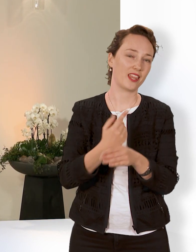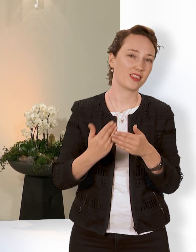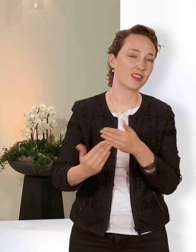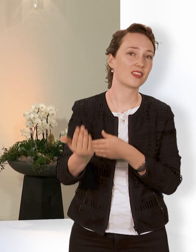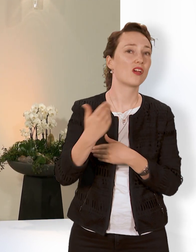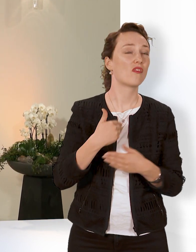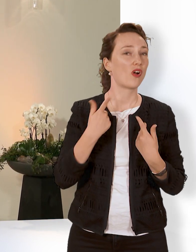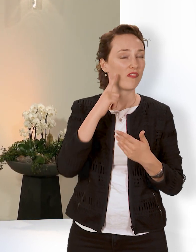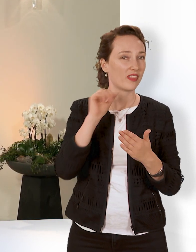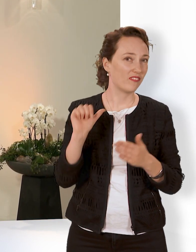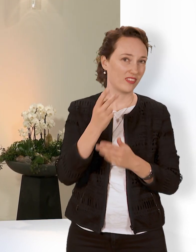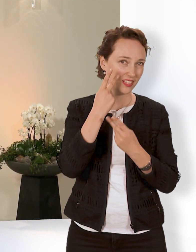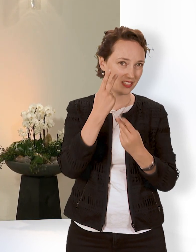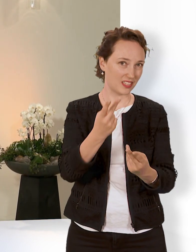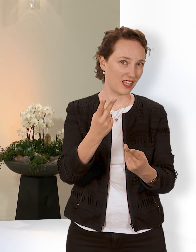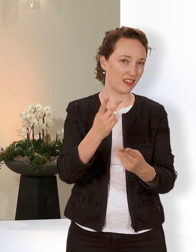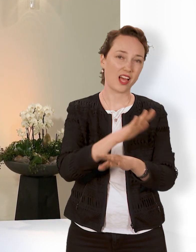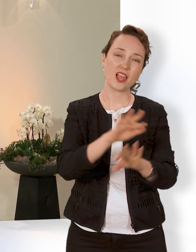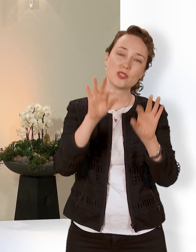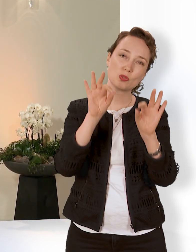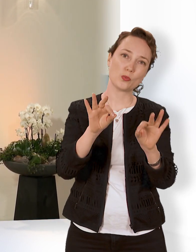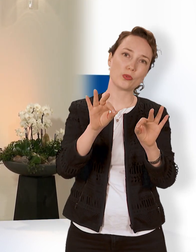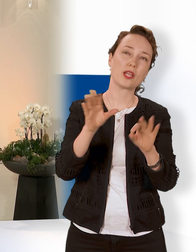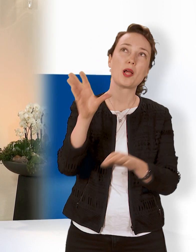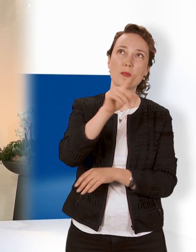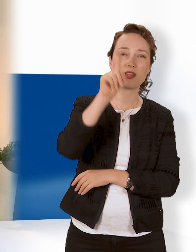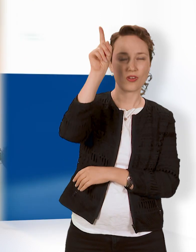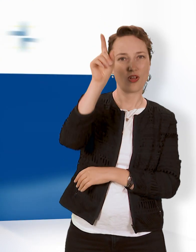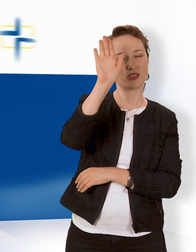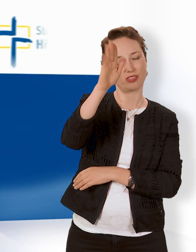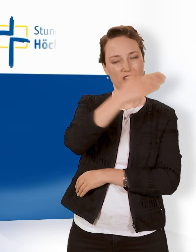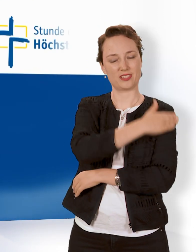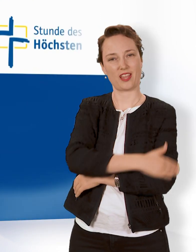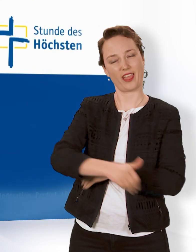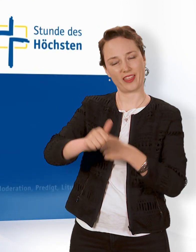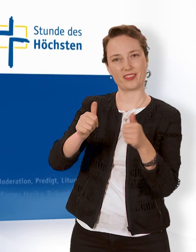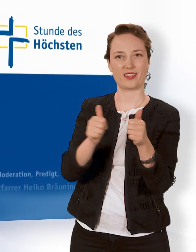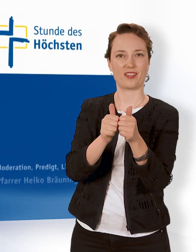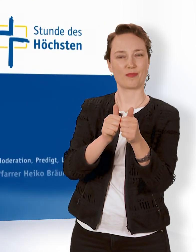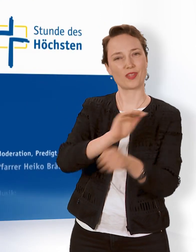wiedersehen. Machen Sie es gut mit Gott auf Ihrer Seite. Auf Wiedersehen.